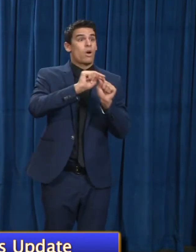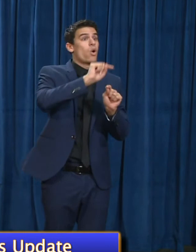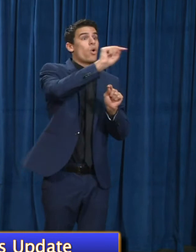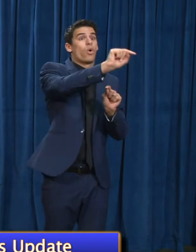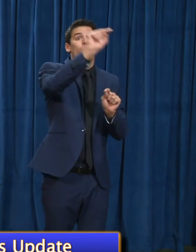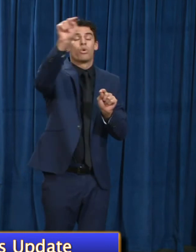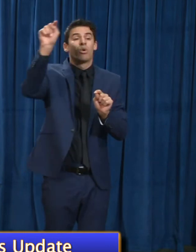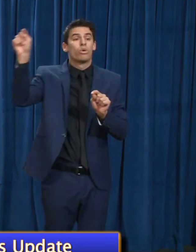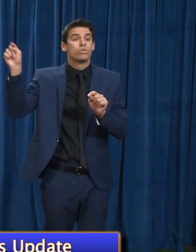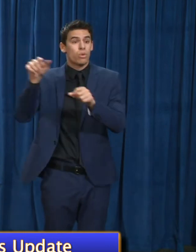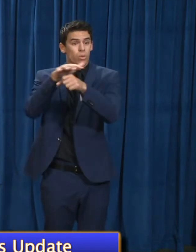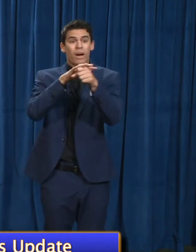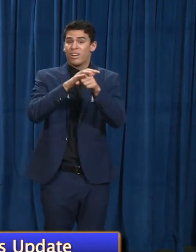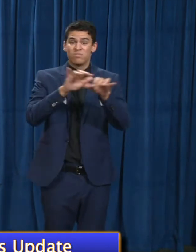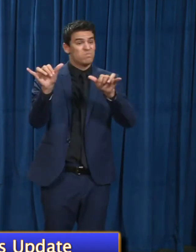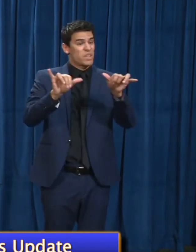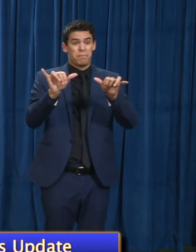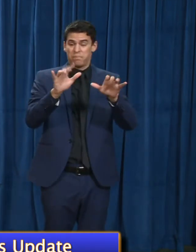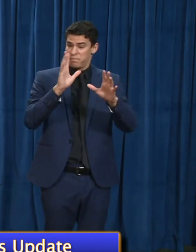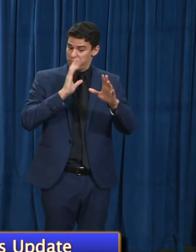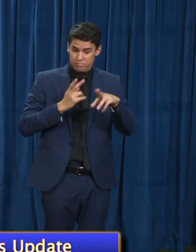manera rápidamente.